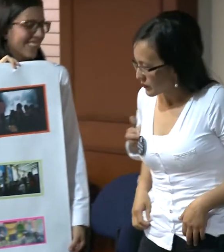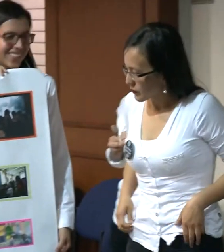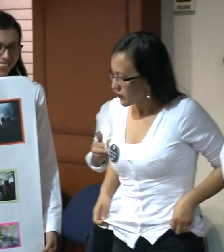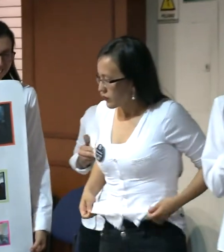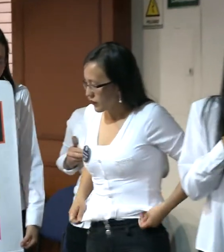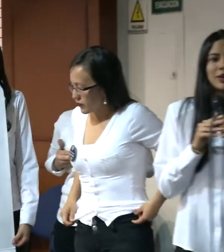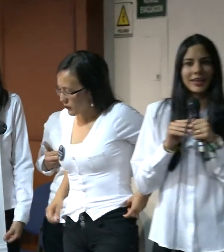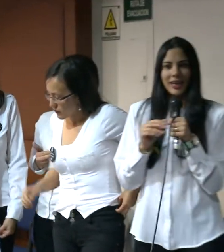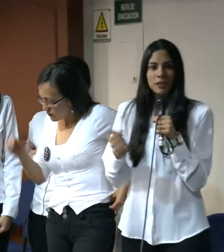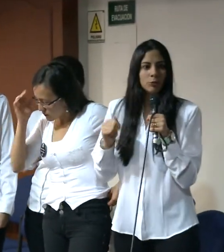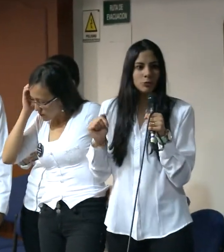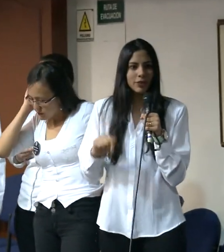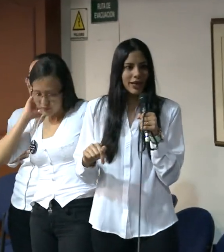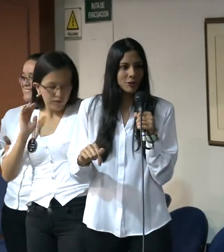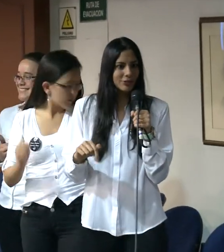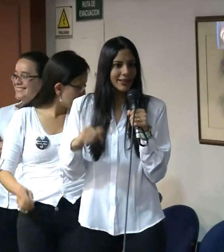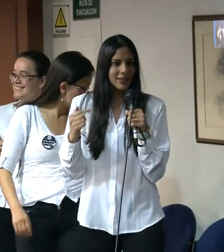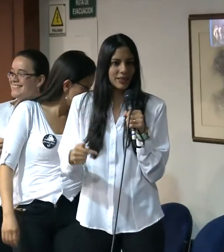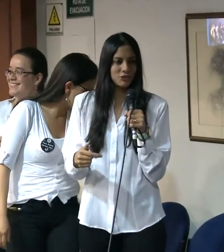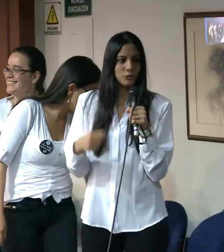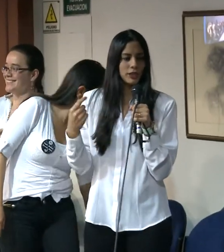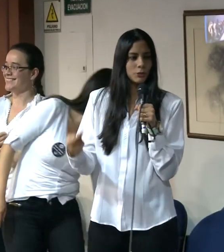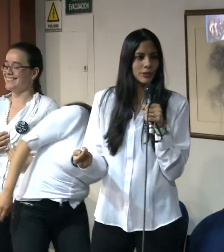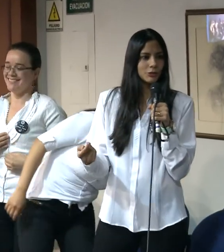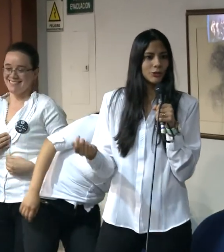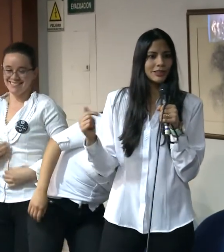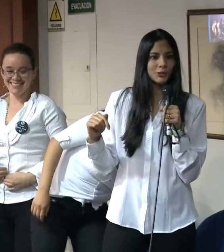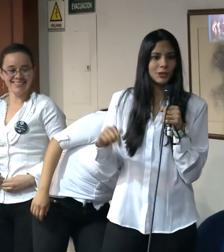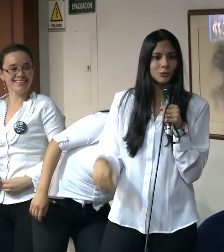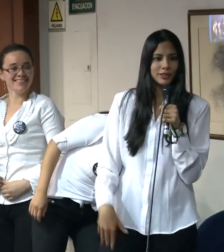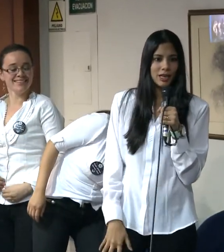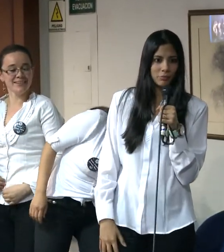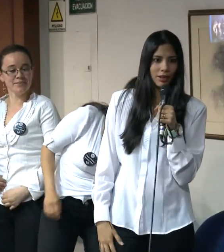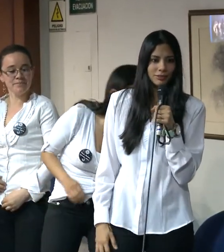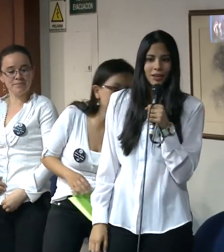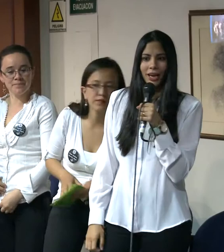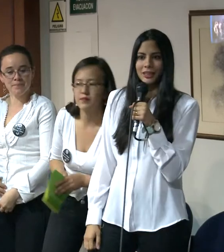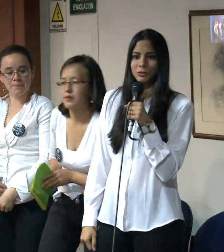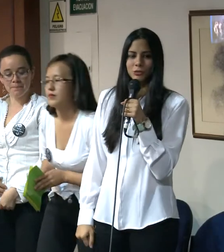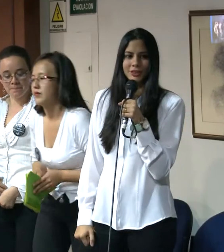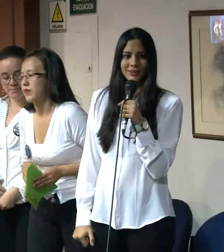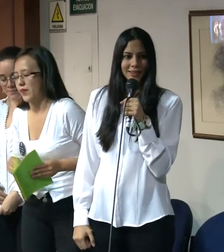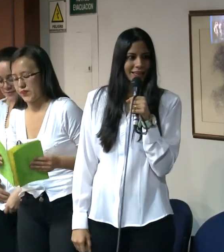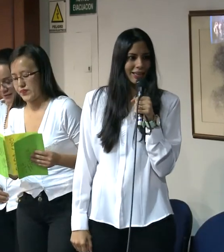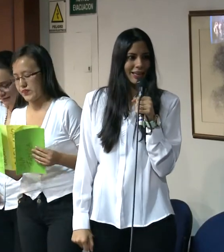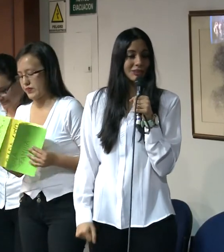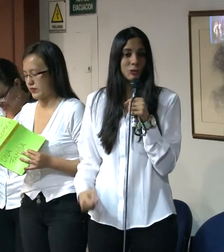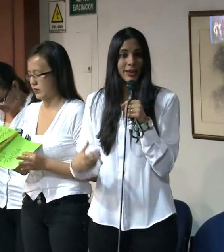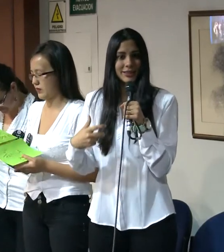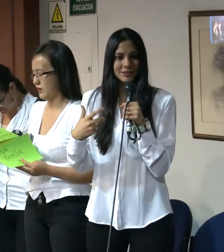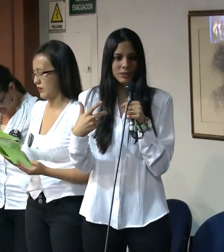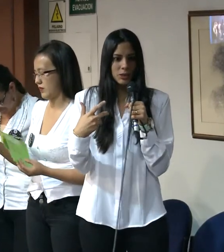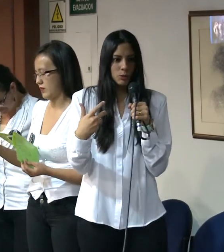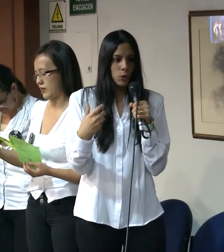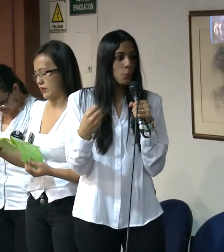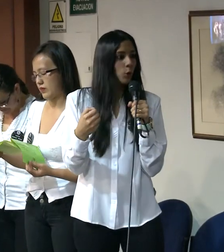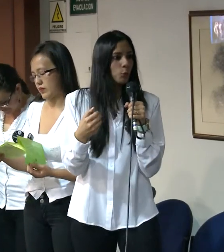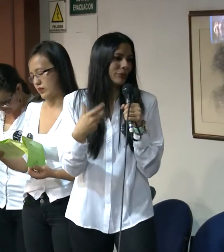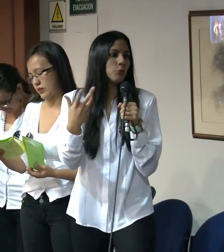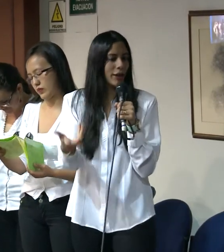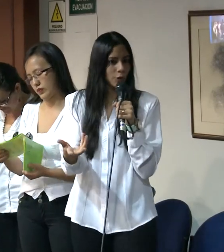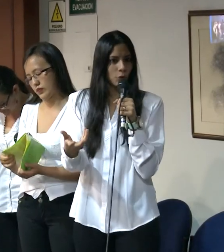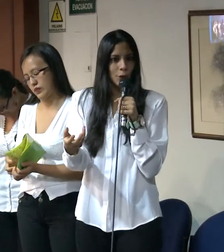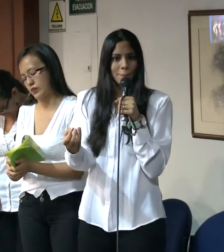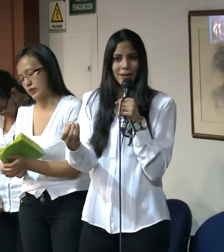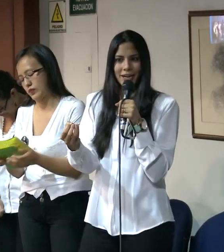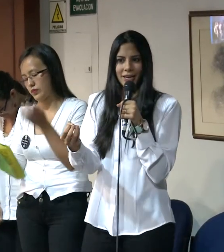Otro aspecto fue que involucraron la narración y el cuento dentro de sus dinámicas. Entonces, eso es como